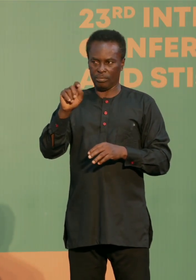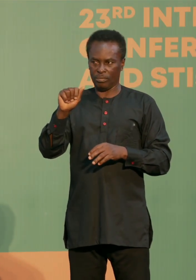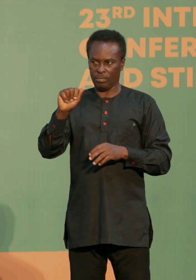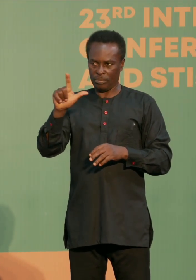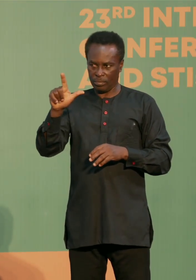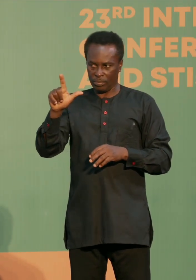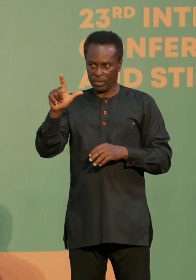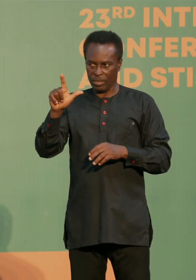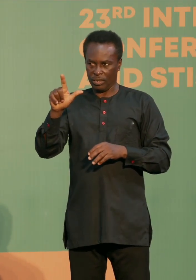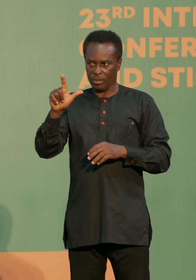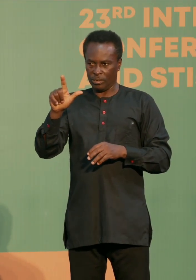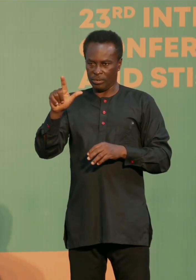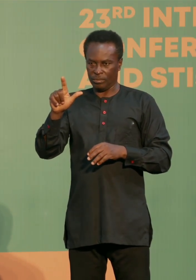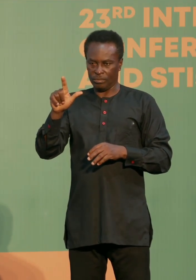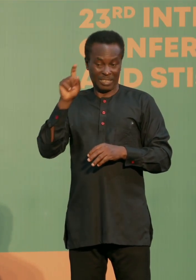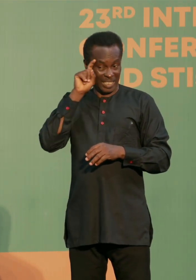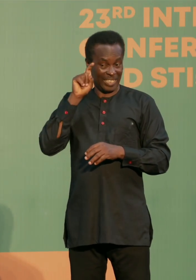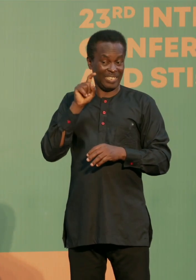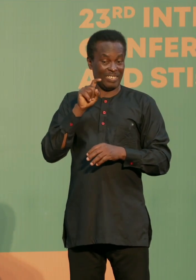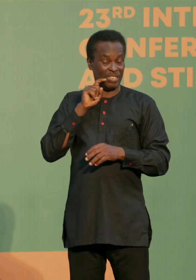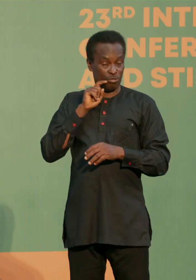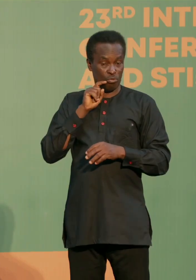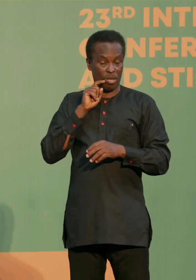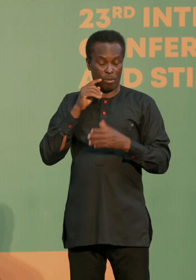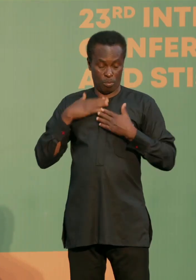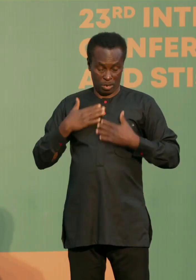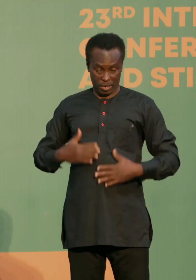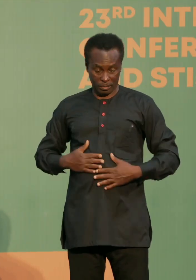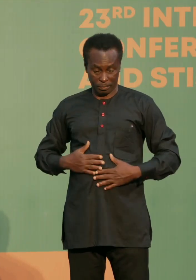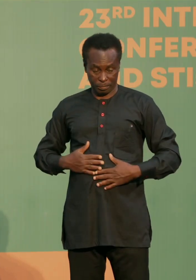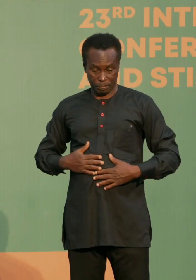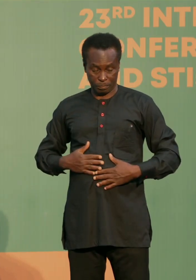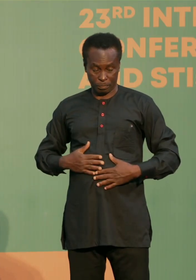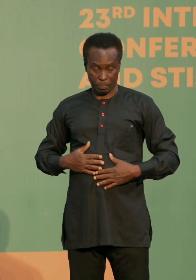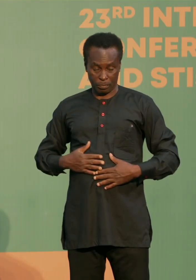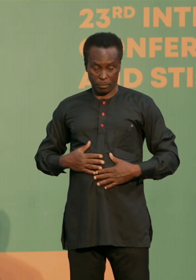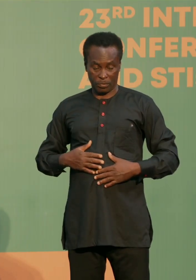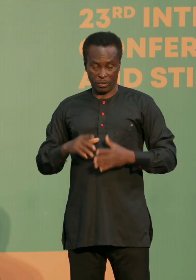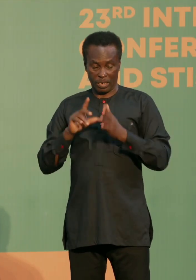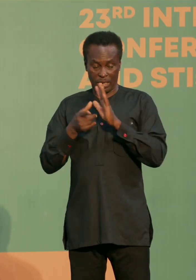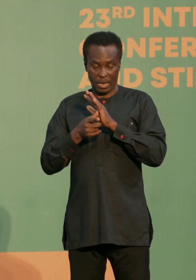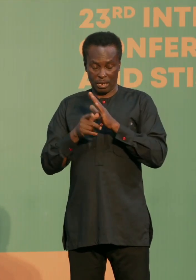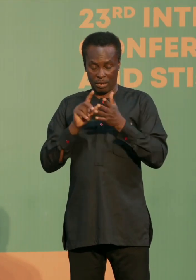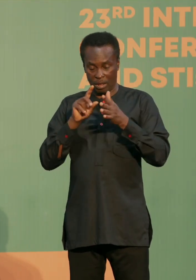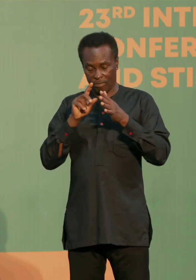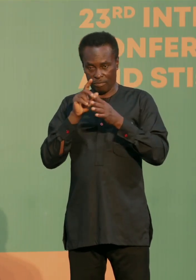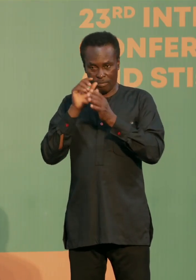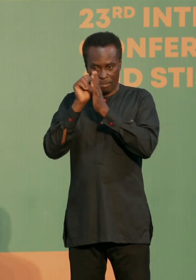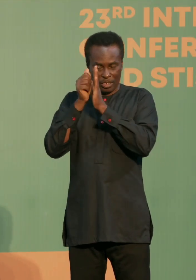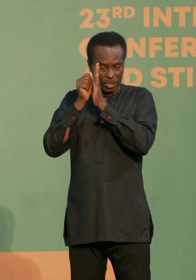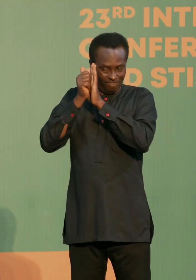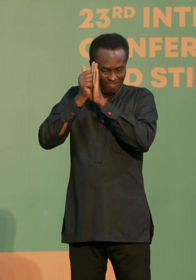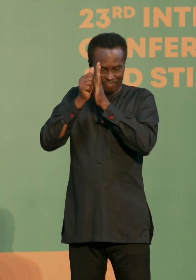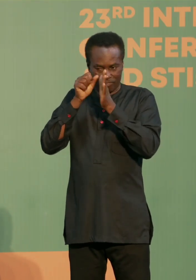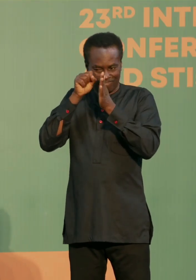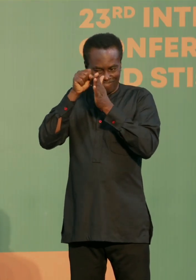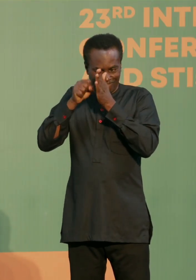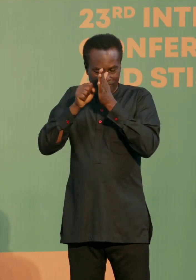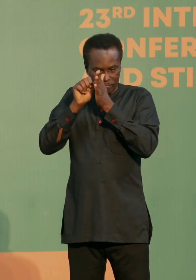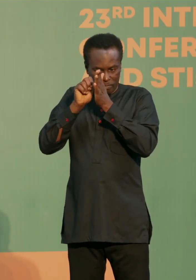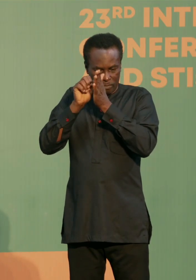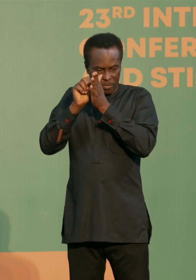sang. Nous avons réalisé la microscopie pour des raisons d'éthique sur les sites de